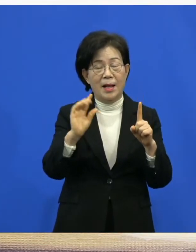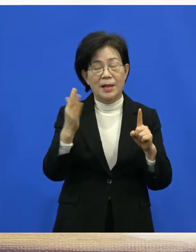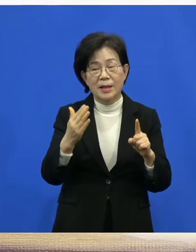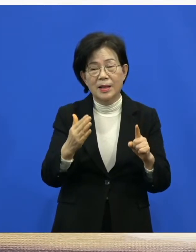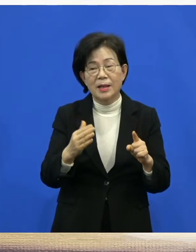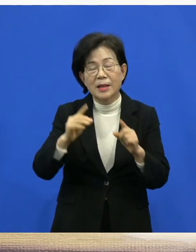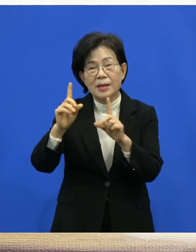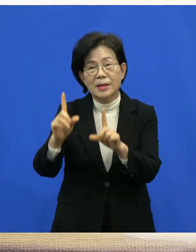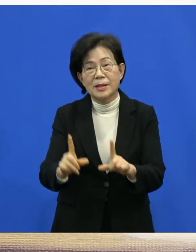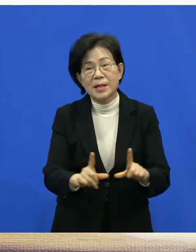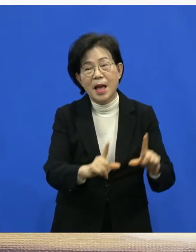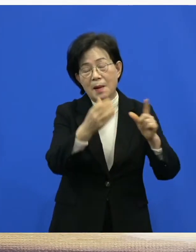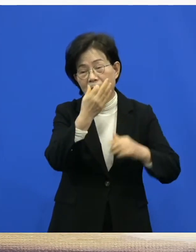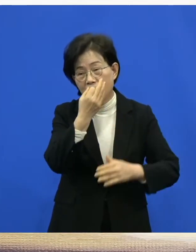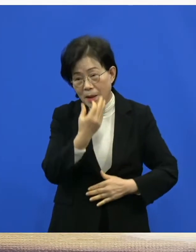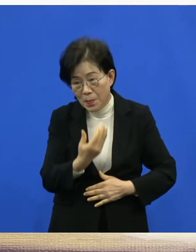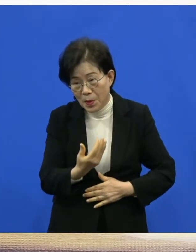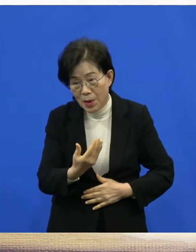삶이